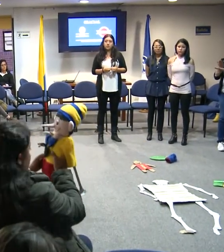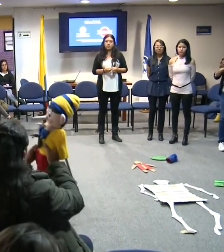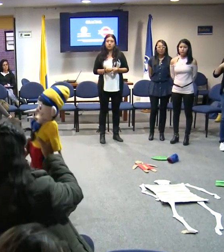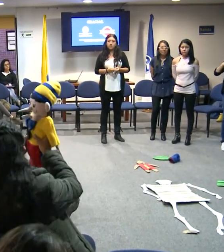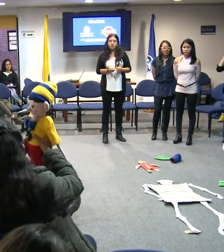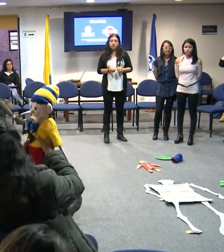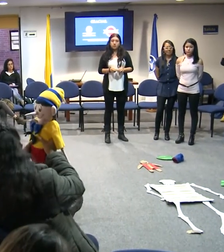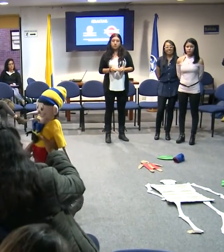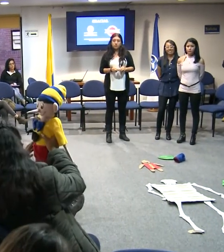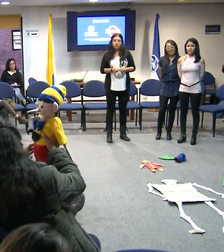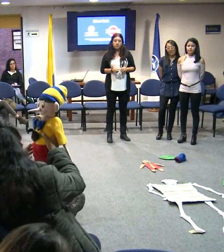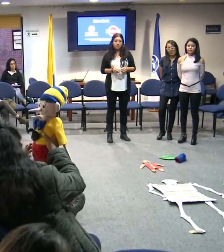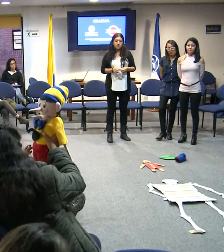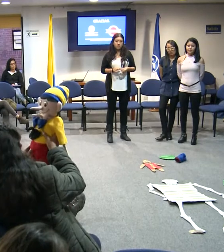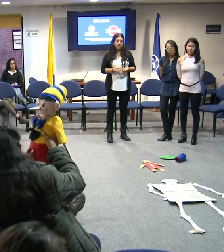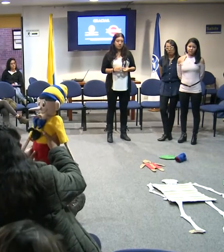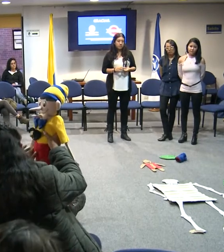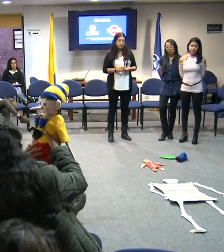que